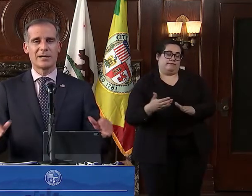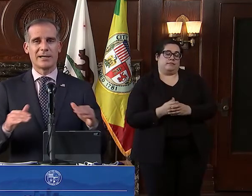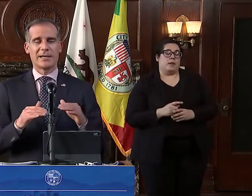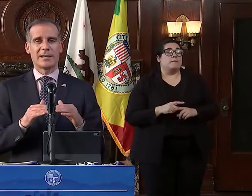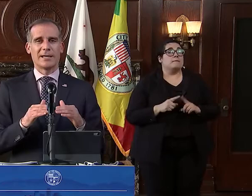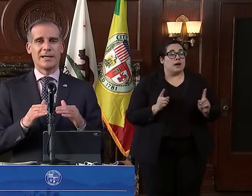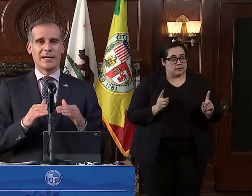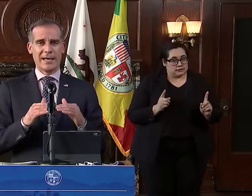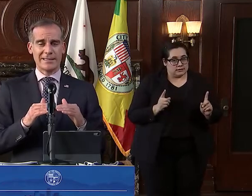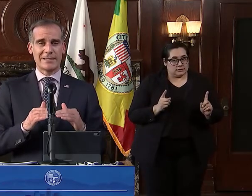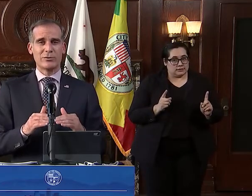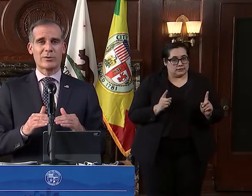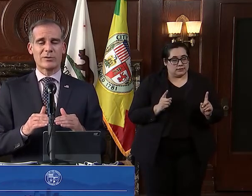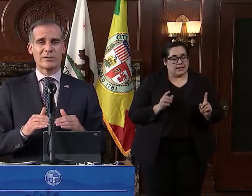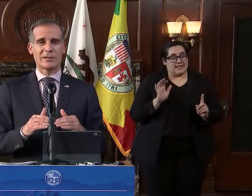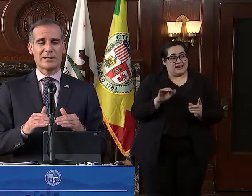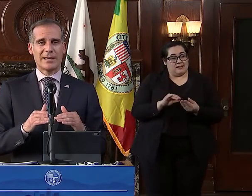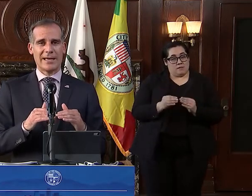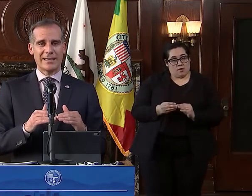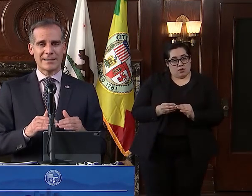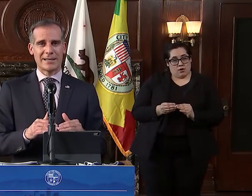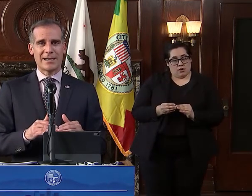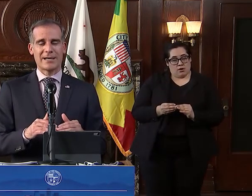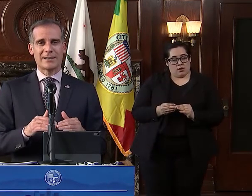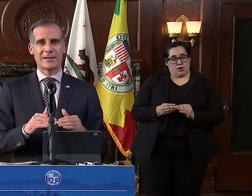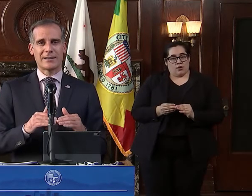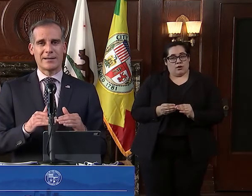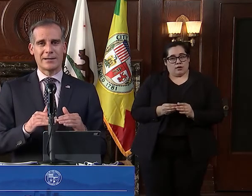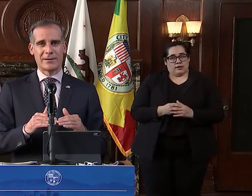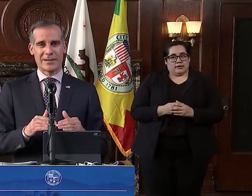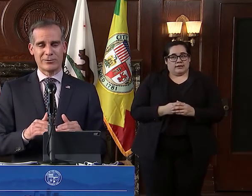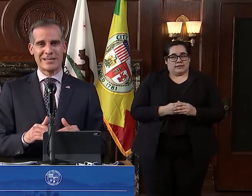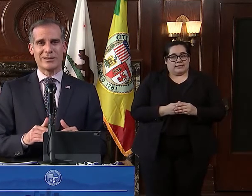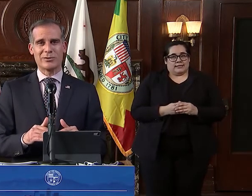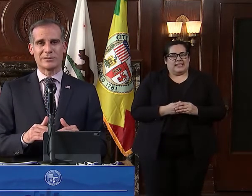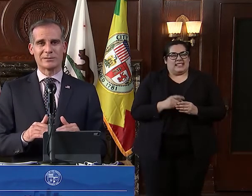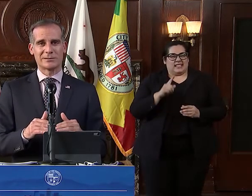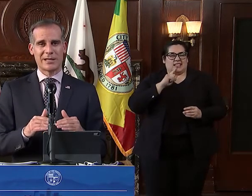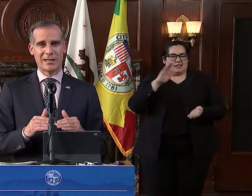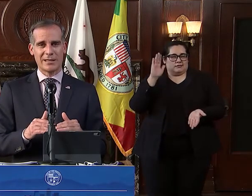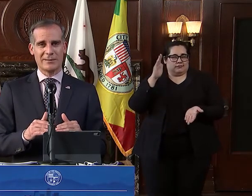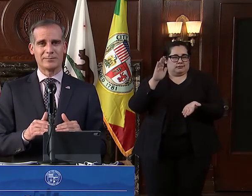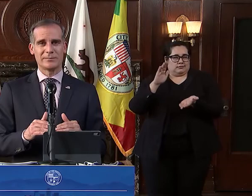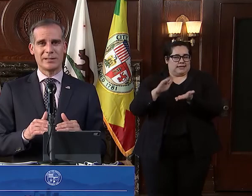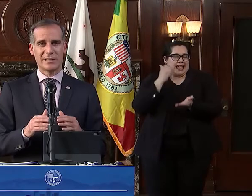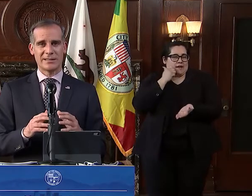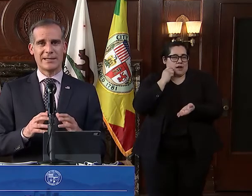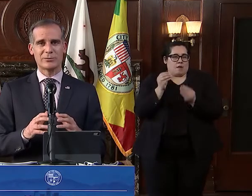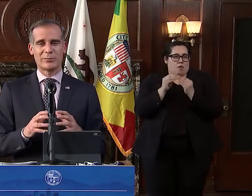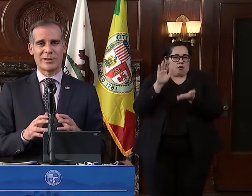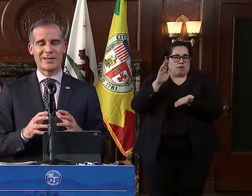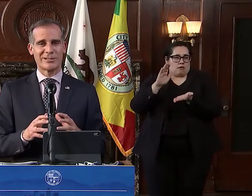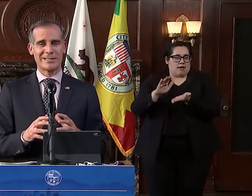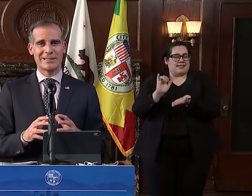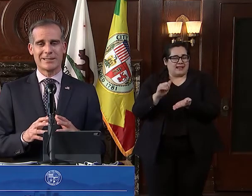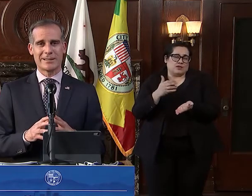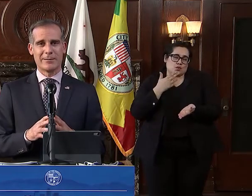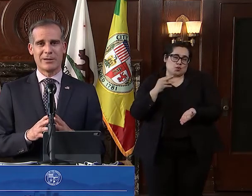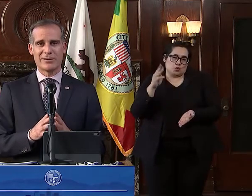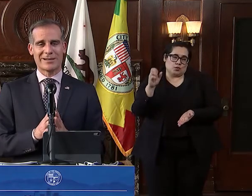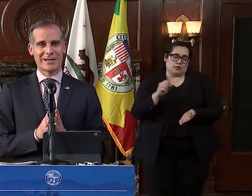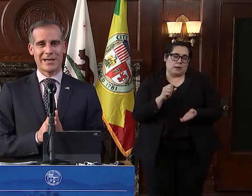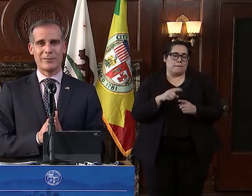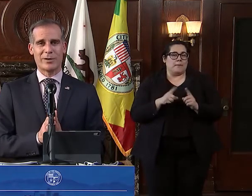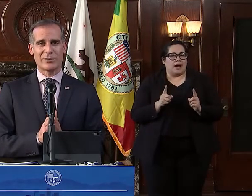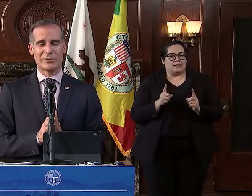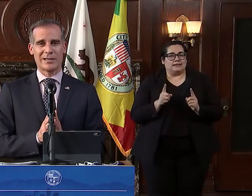Pero este número está reduciendo cada día. Y esta es una buena noticia,